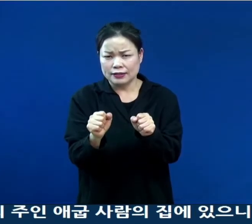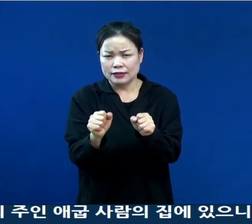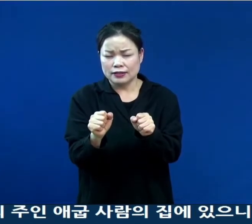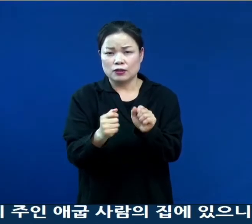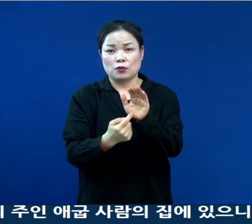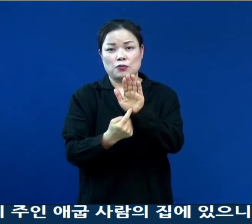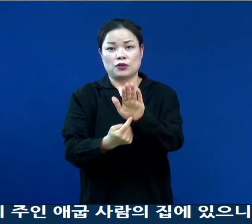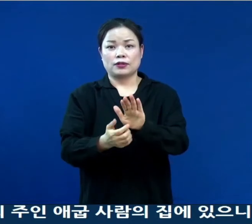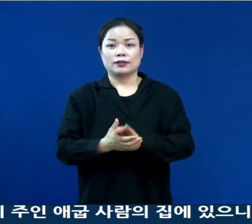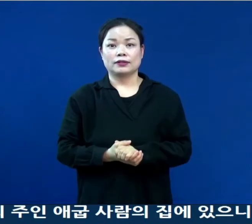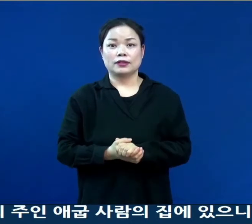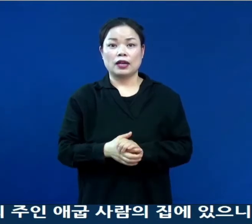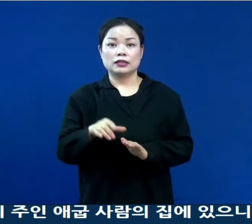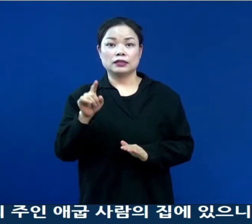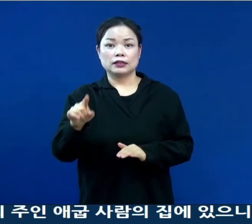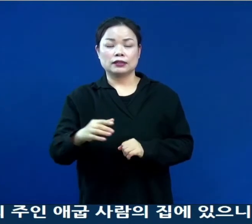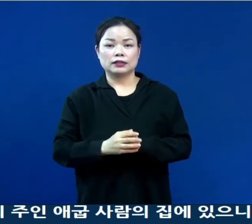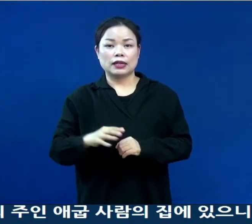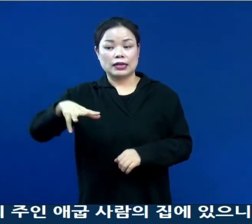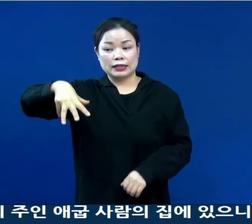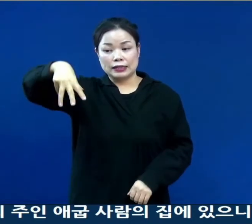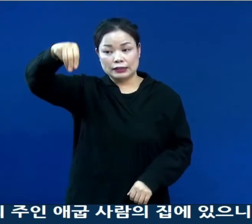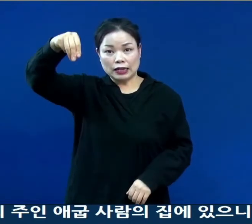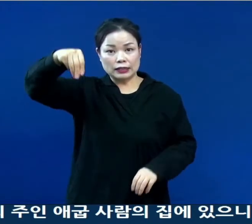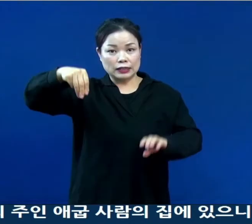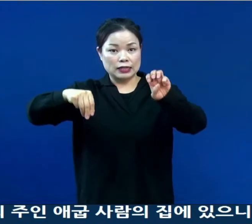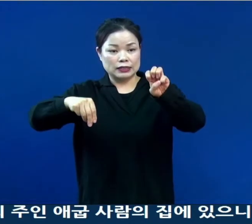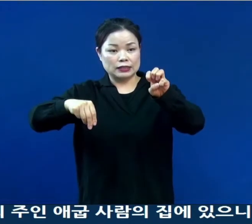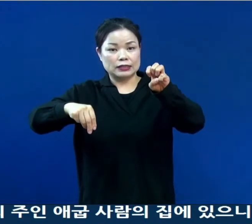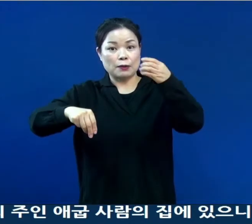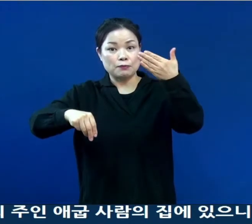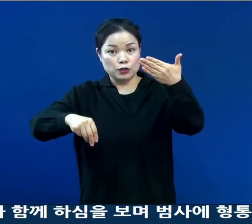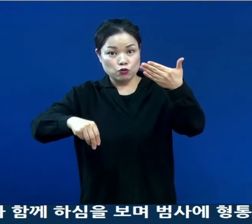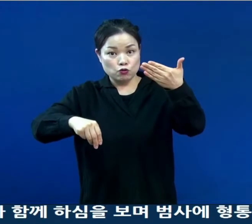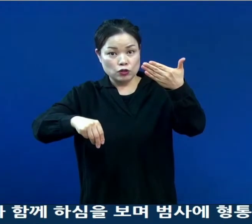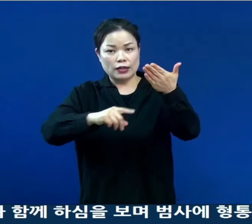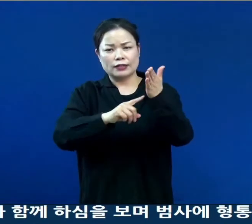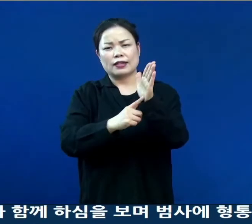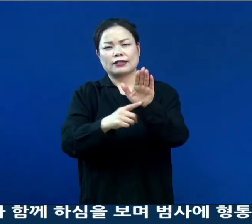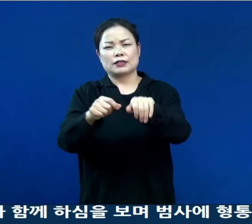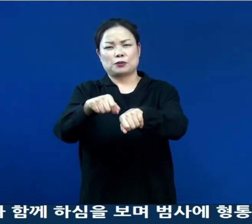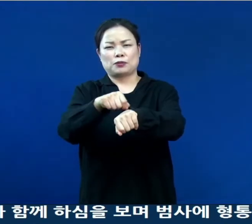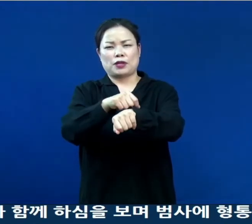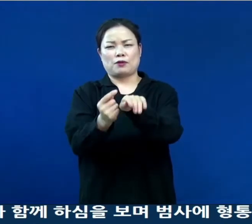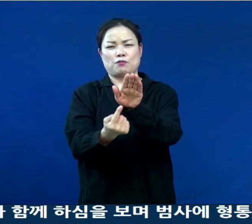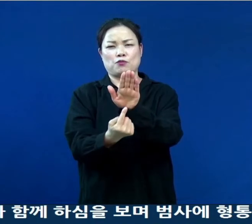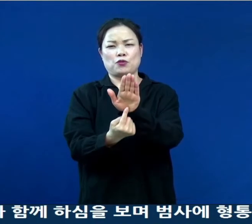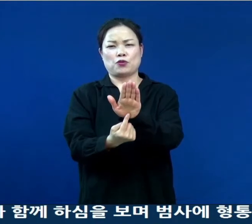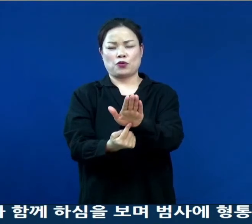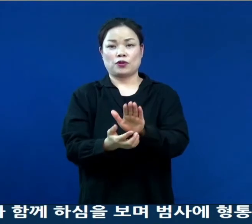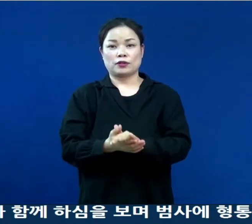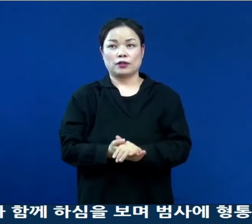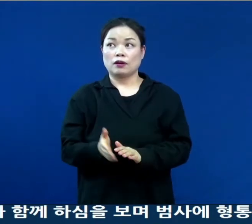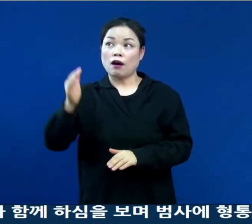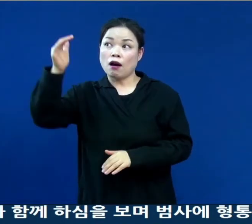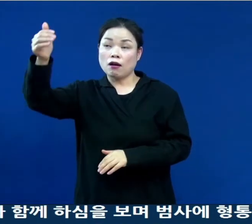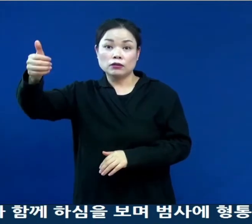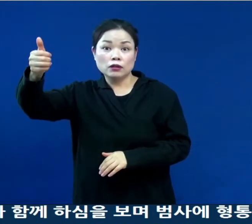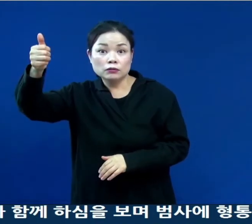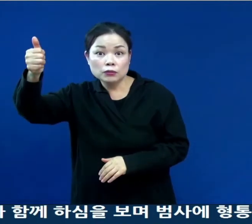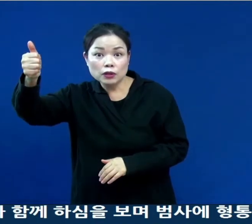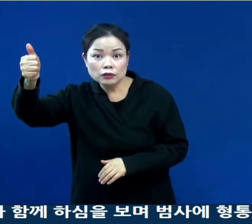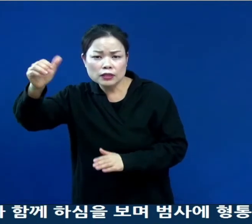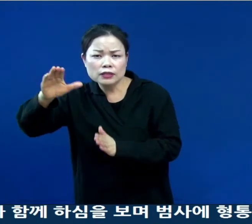알 수 있습니다. 이것이 창세기 39장에서 발견할 수 있는 특별한 표현입니다. 마치